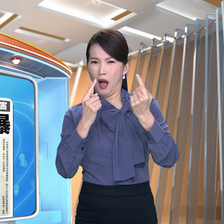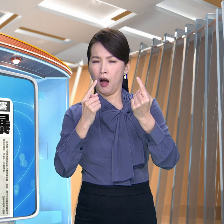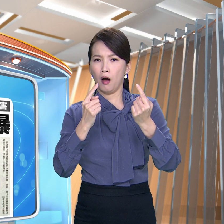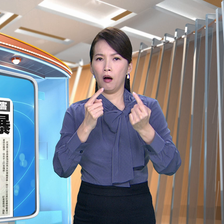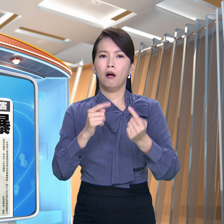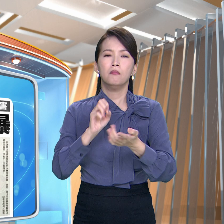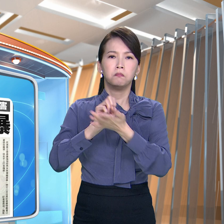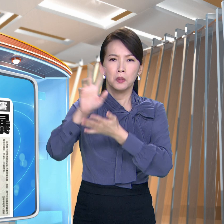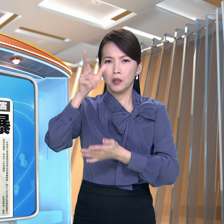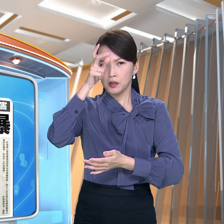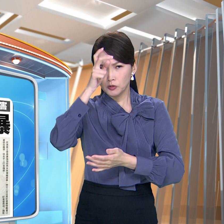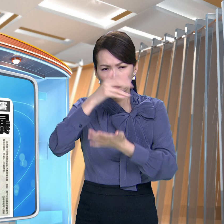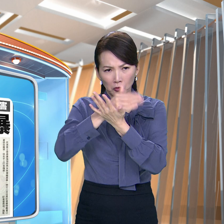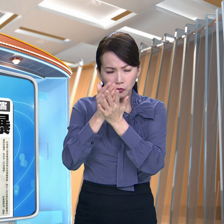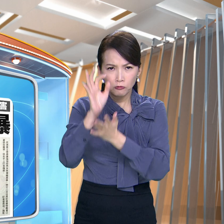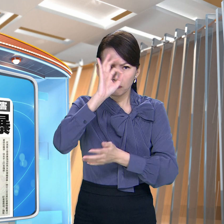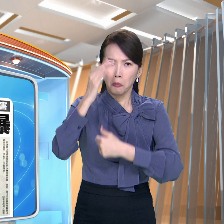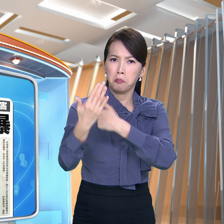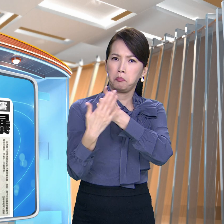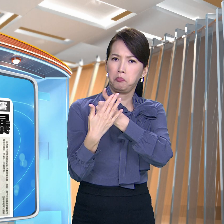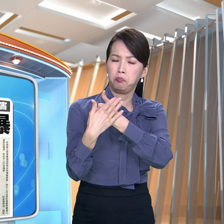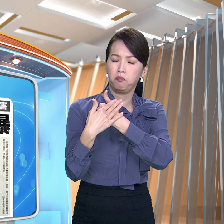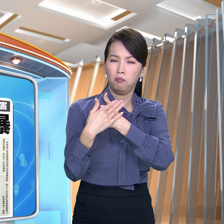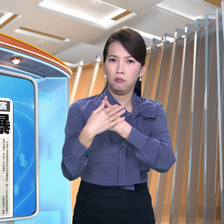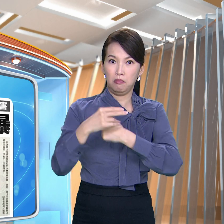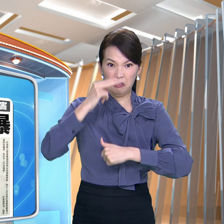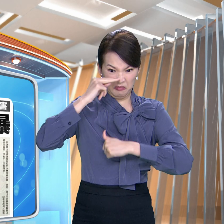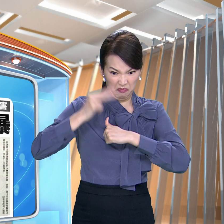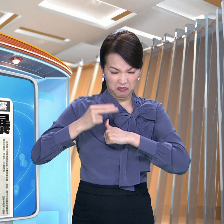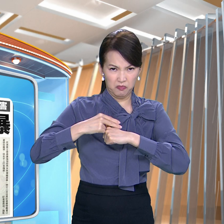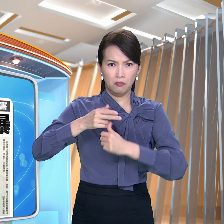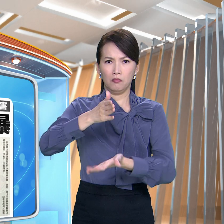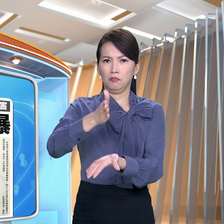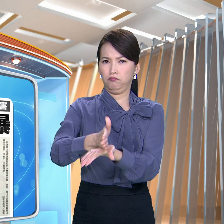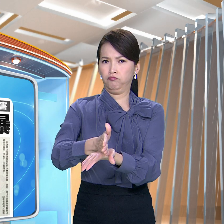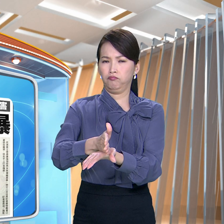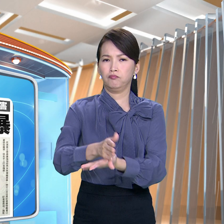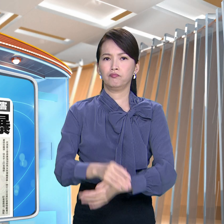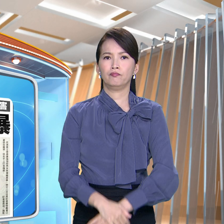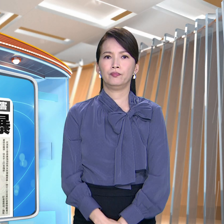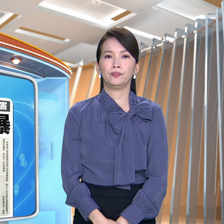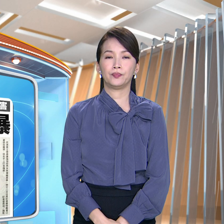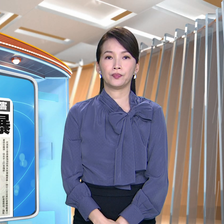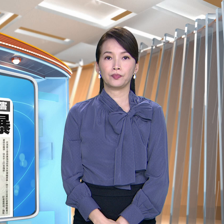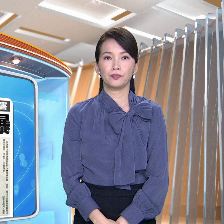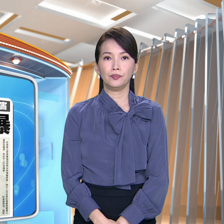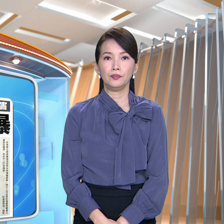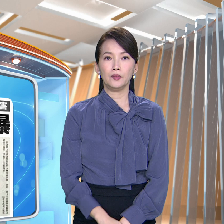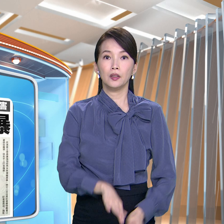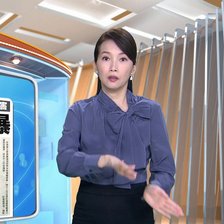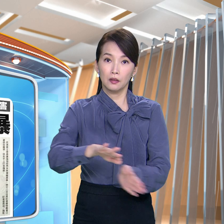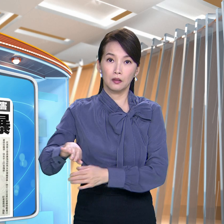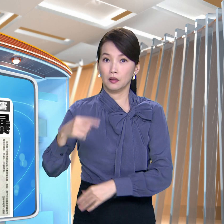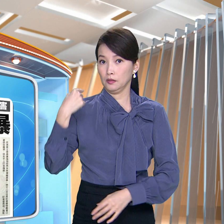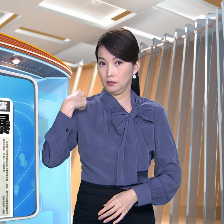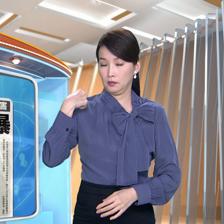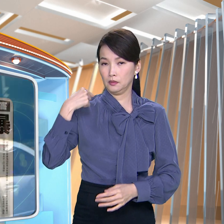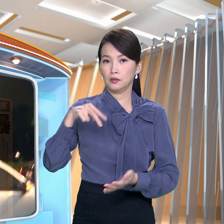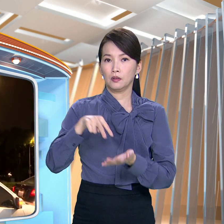要透过报警等方式对外求援，才能真正离开受暴的环境。而立委高